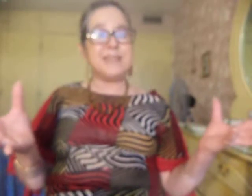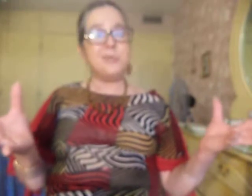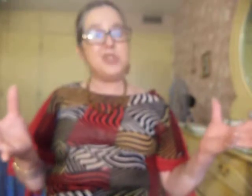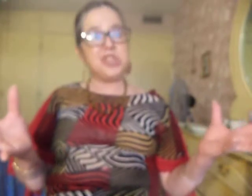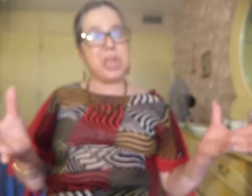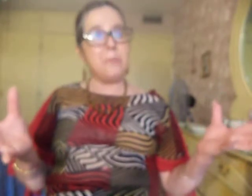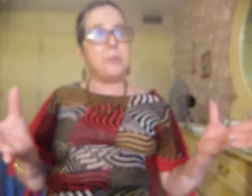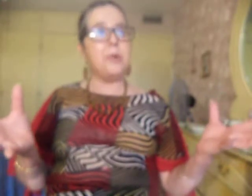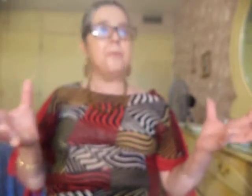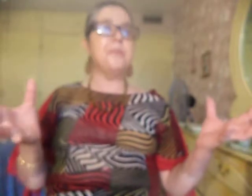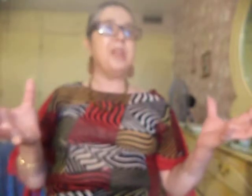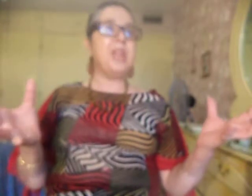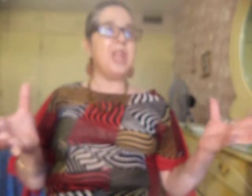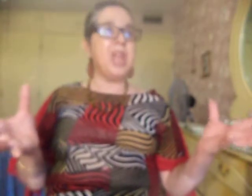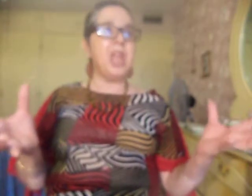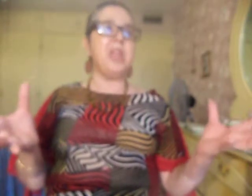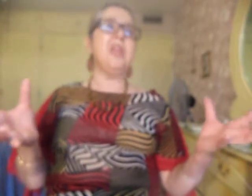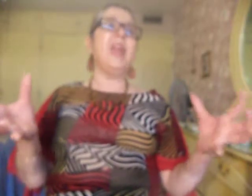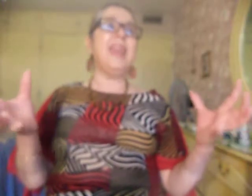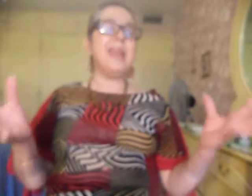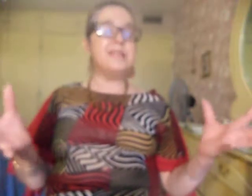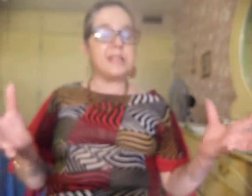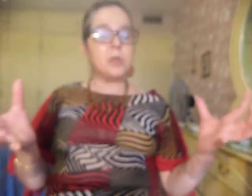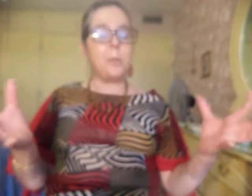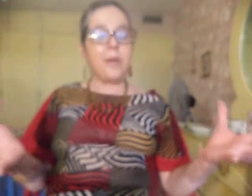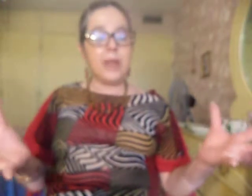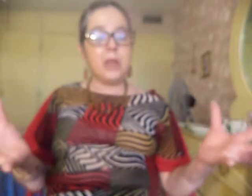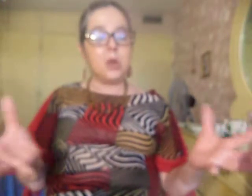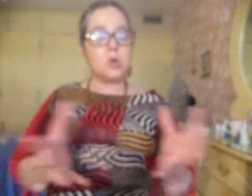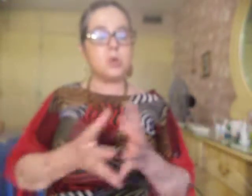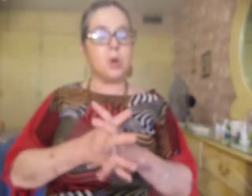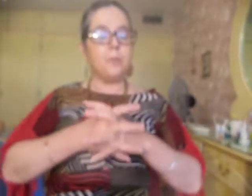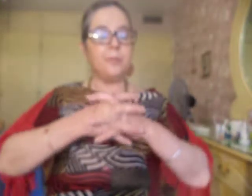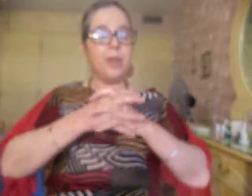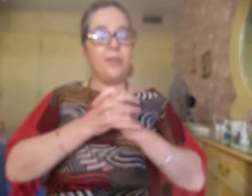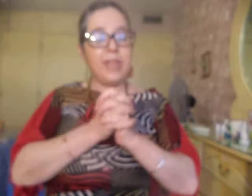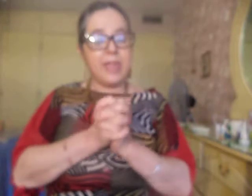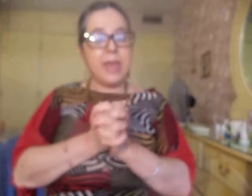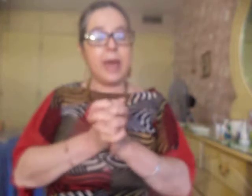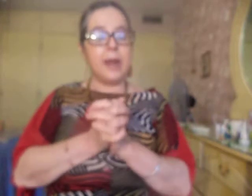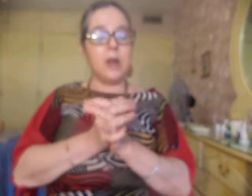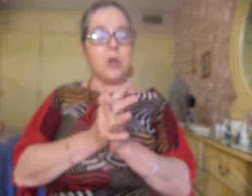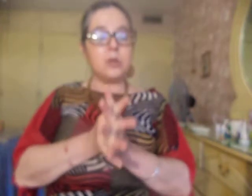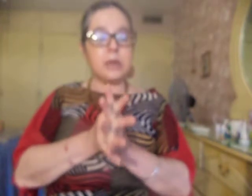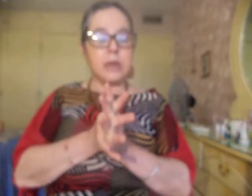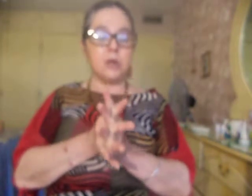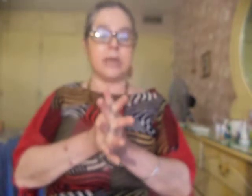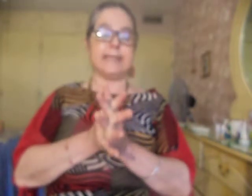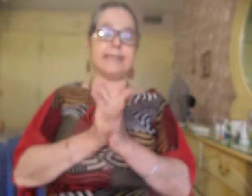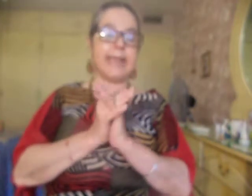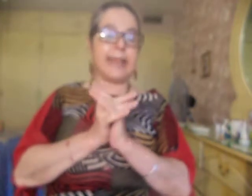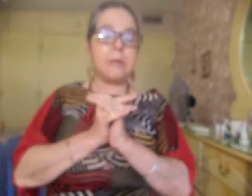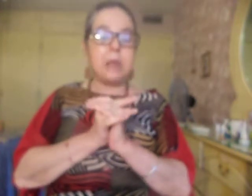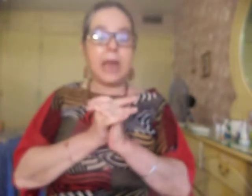mucho tiempo y en exceso pueden incluso dañar los riñones, así que también hay